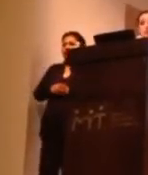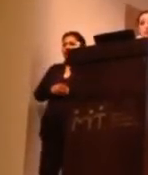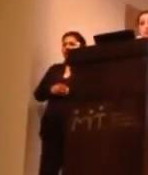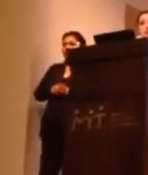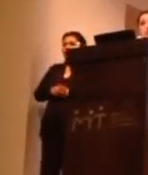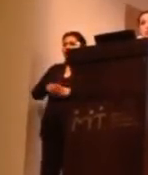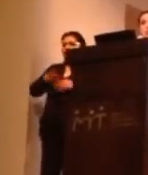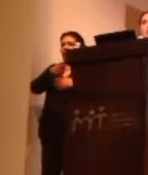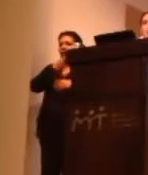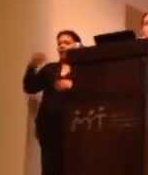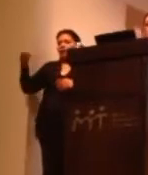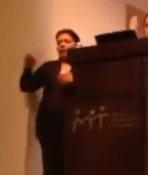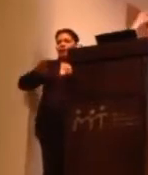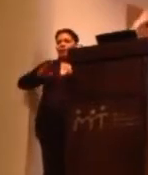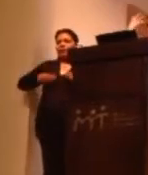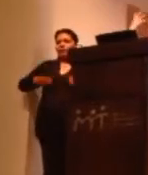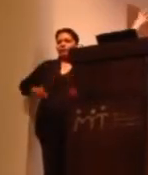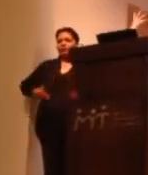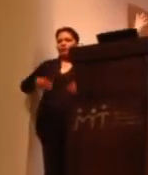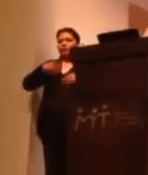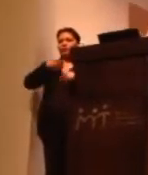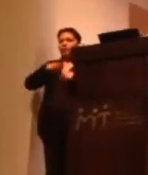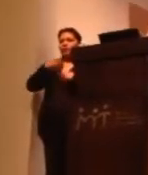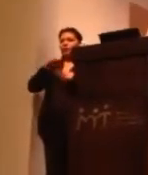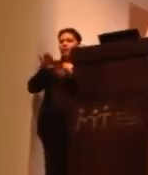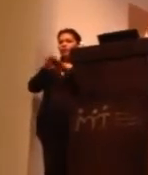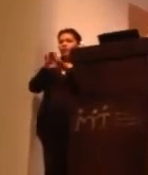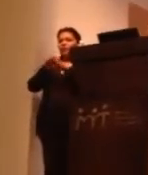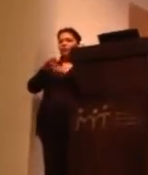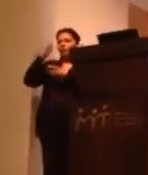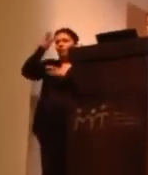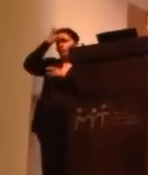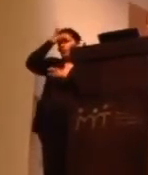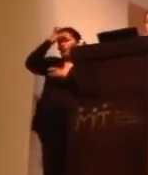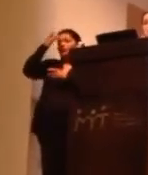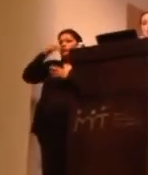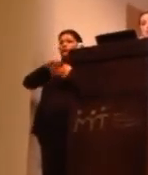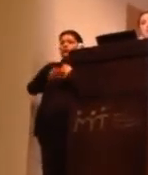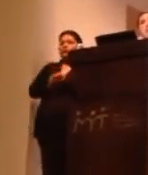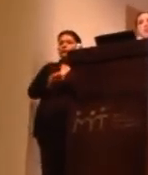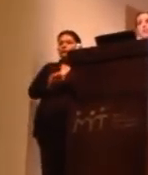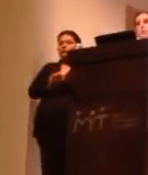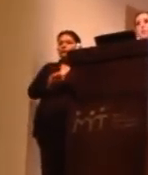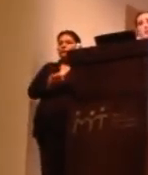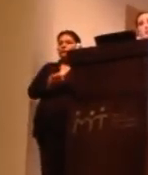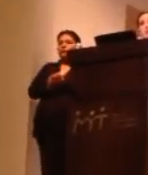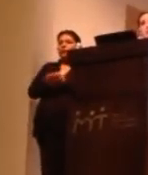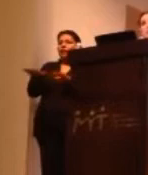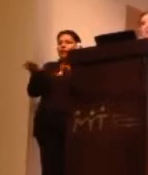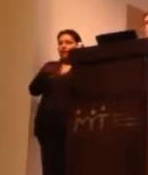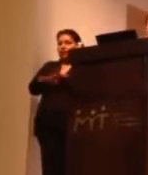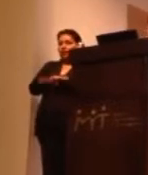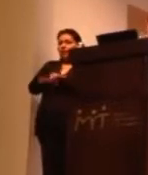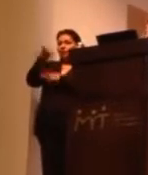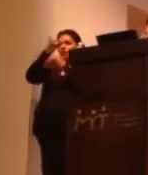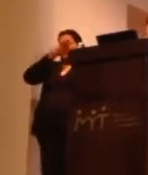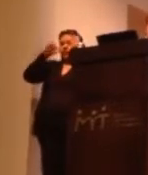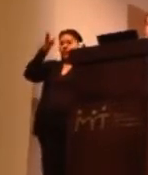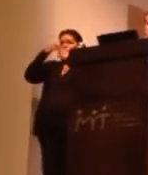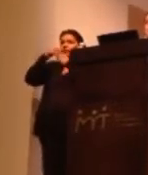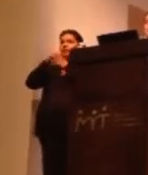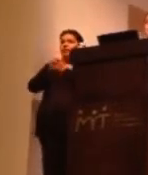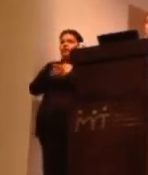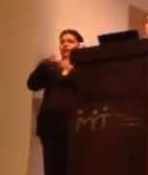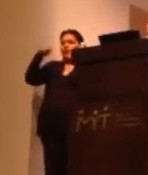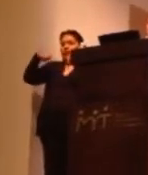motora, que esto ya se los comenté acerca de cómo está alterada la corteza prefrontal. Trastornos específicos del aprendizaje que son